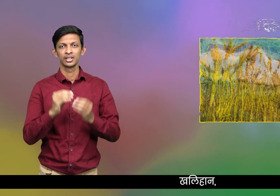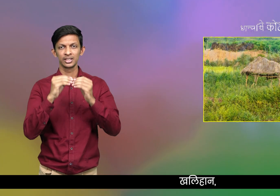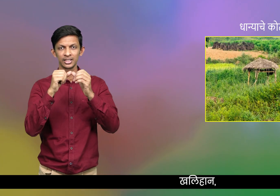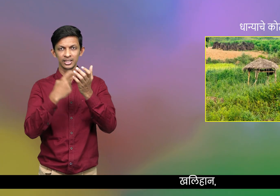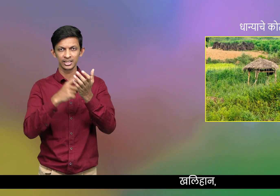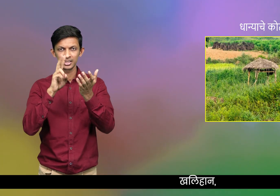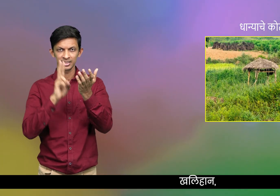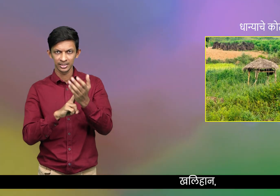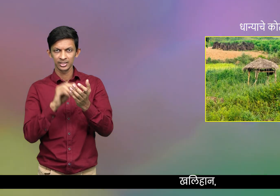खलिहान,